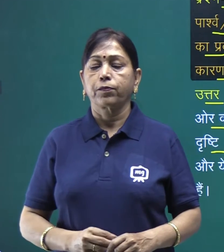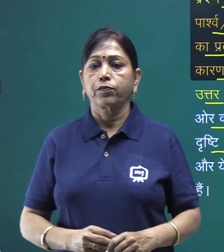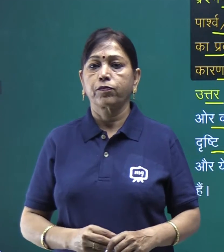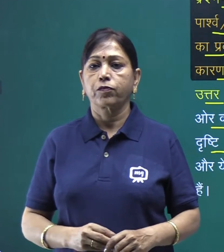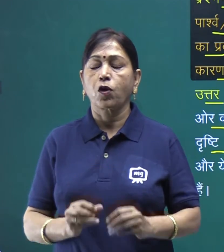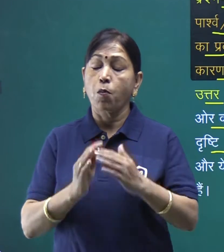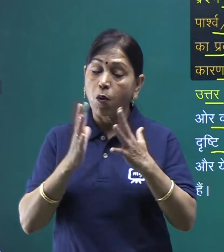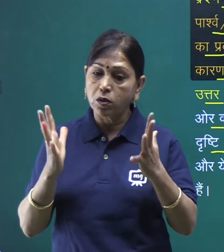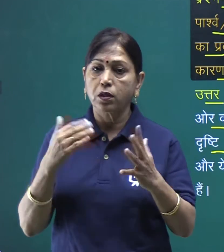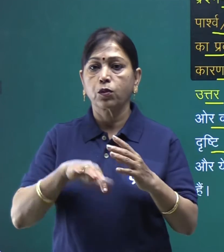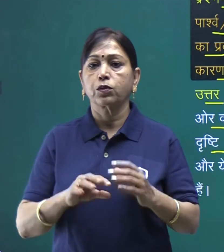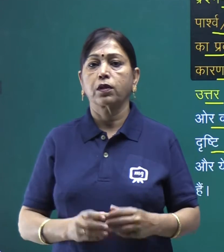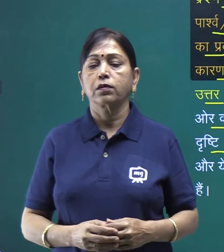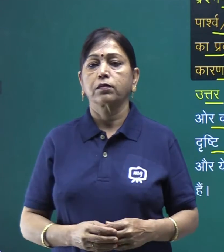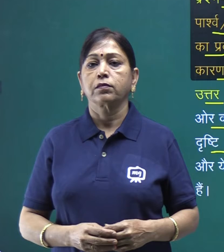बहुत अधिक होता है